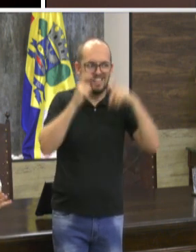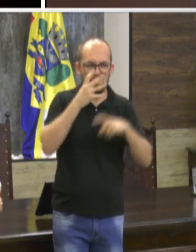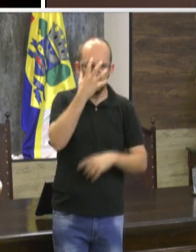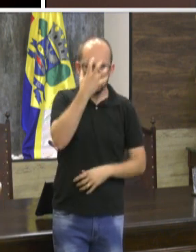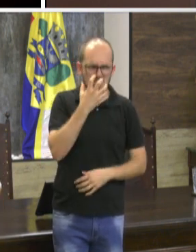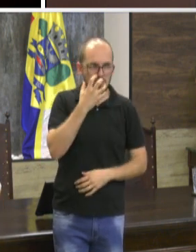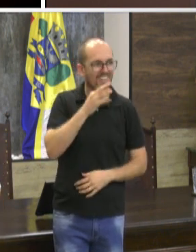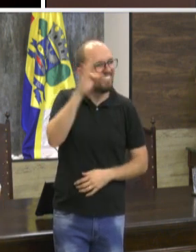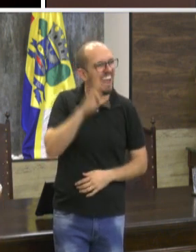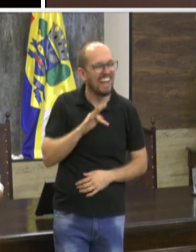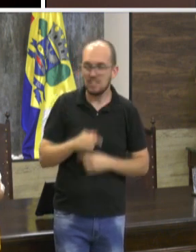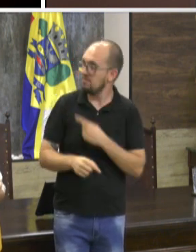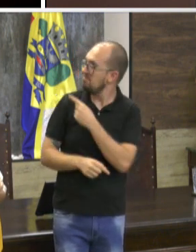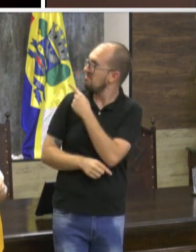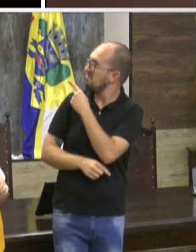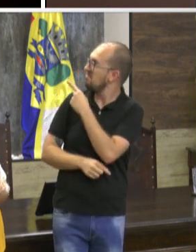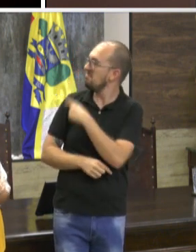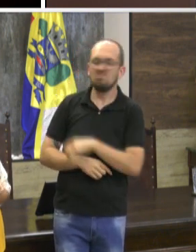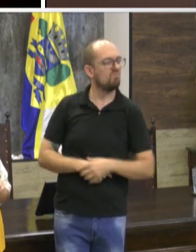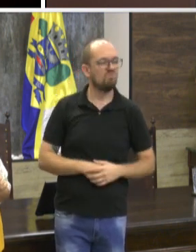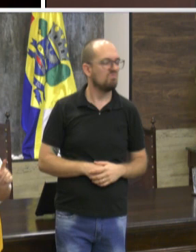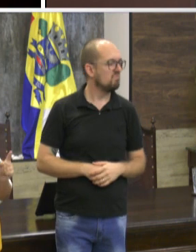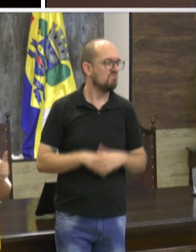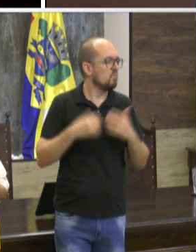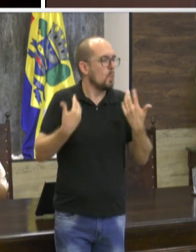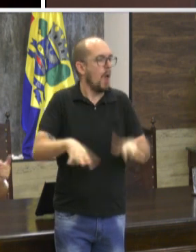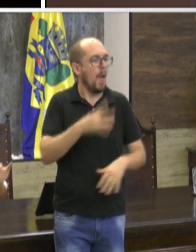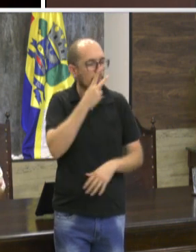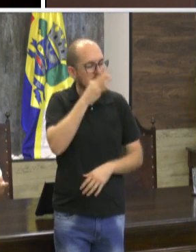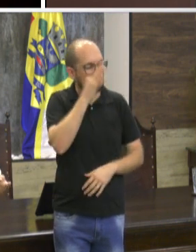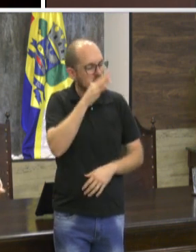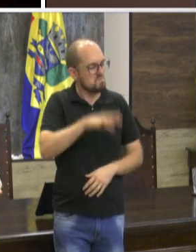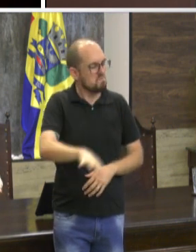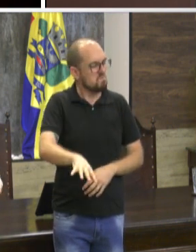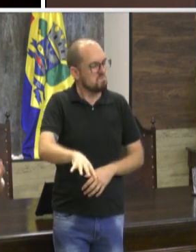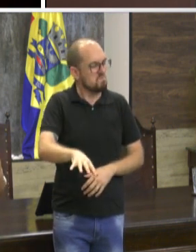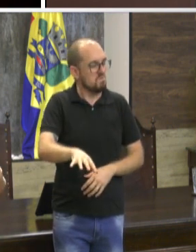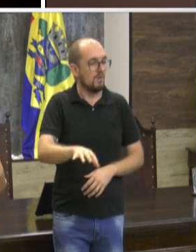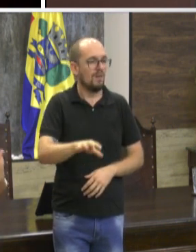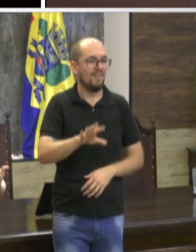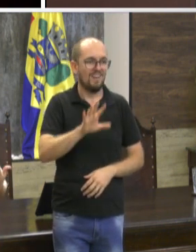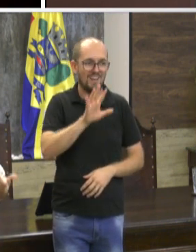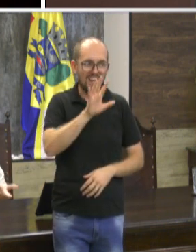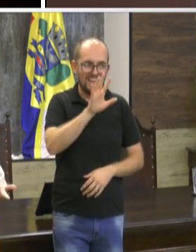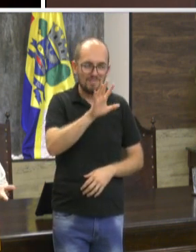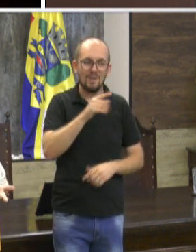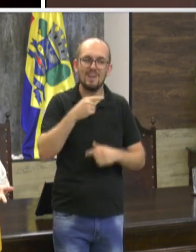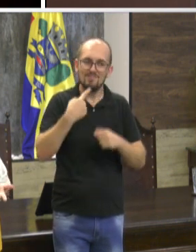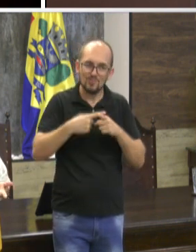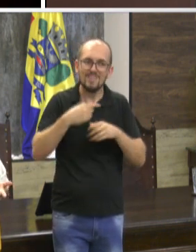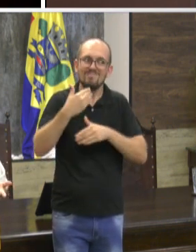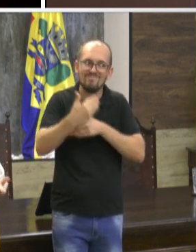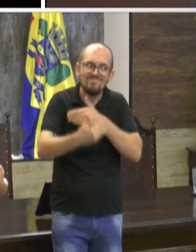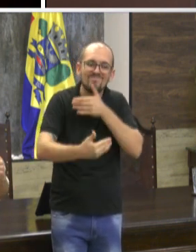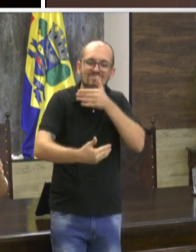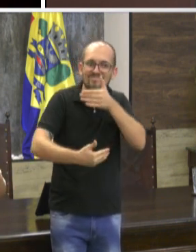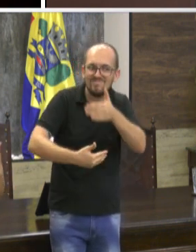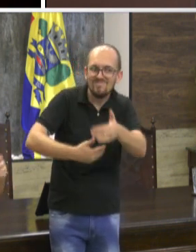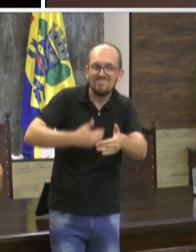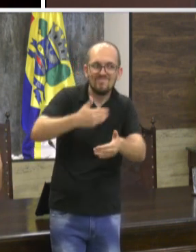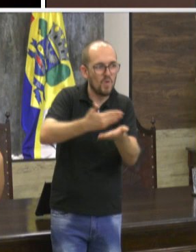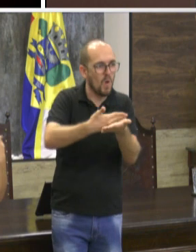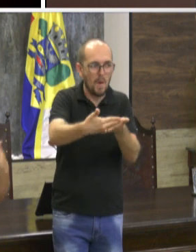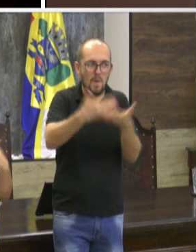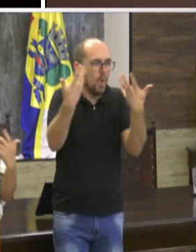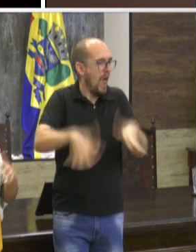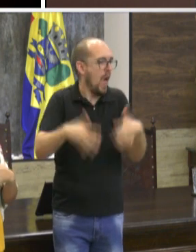está feliz e ele não está envolvido na atividade. Mas a gente não mostra só a parte boa, a gente mostra o processo, né? E, assim, para mostrar